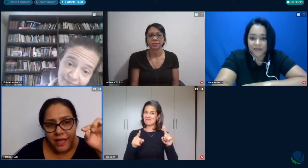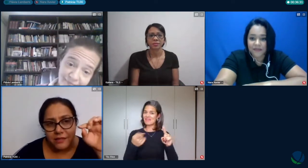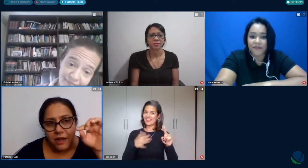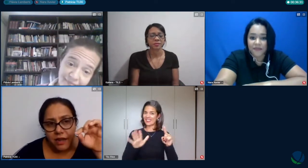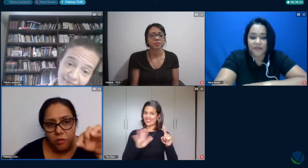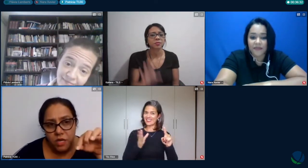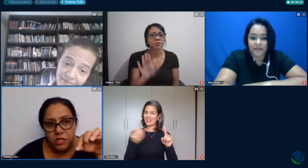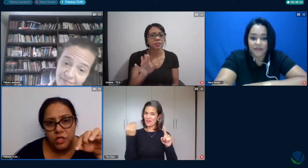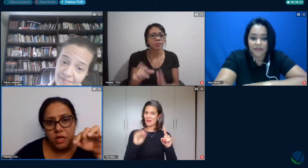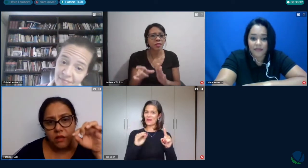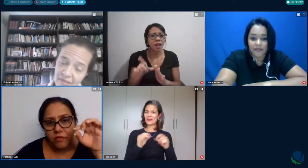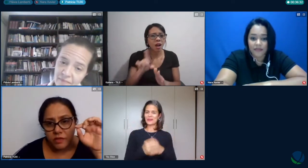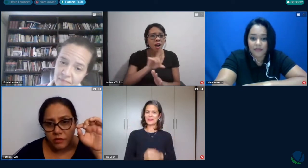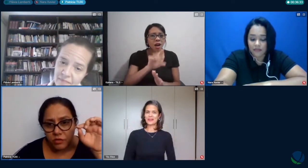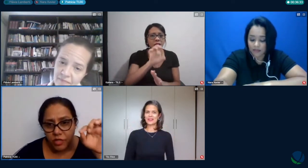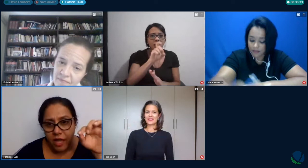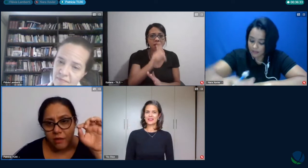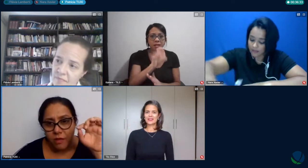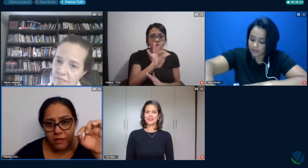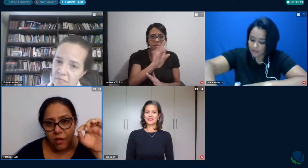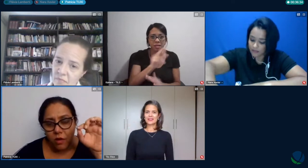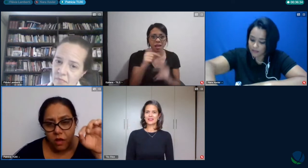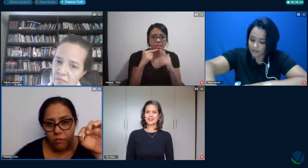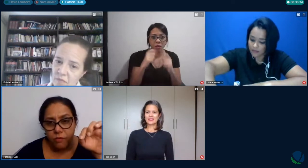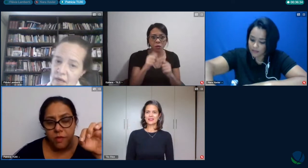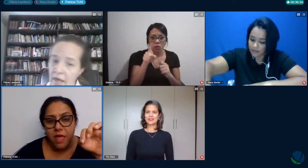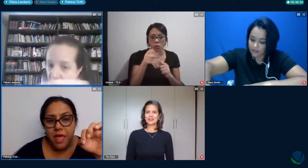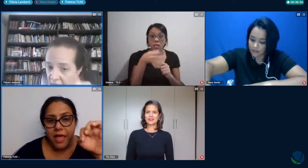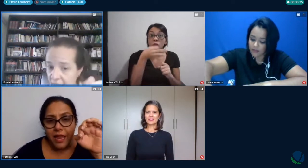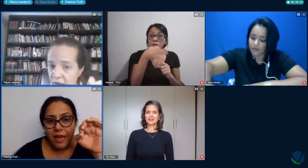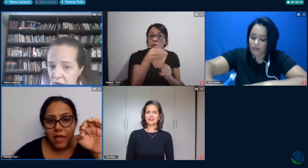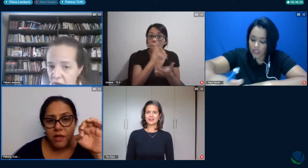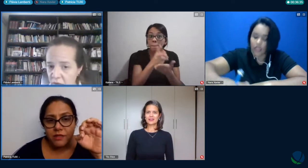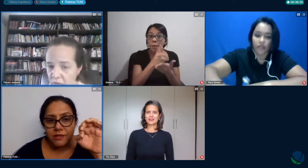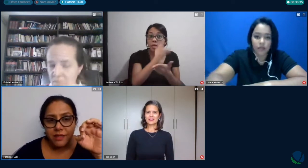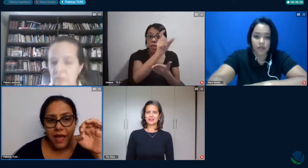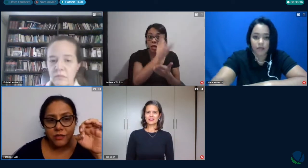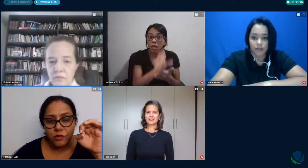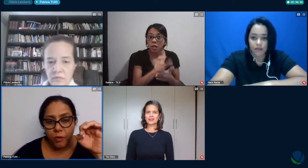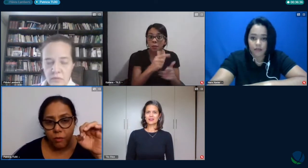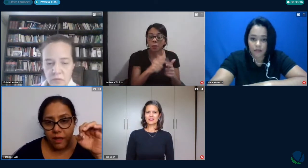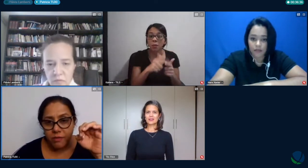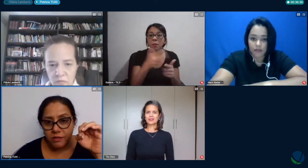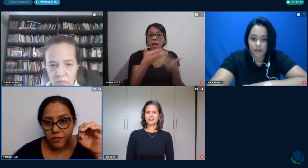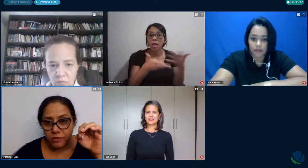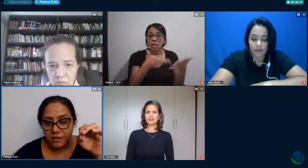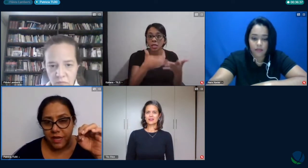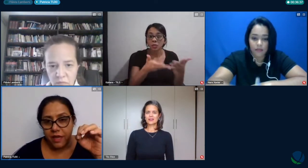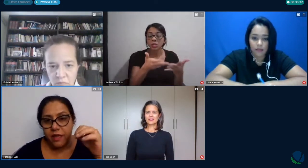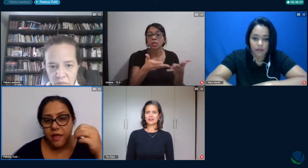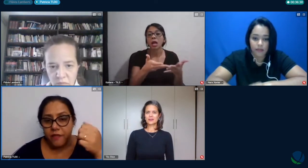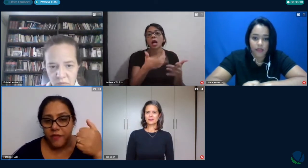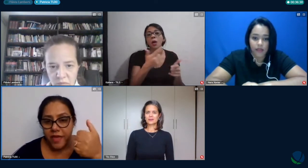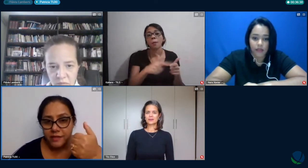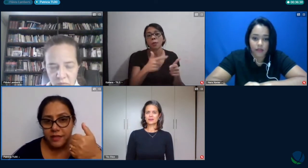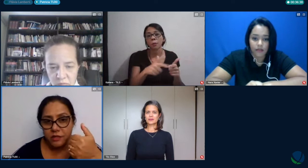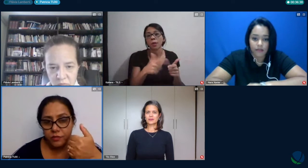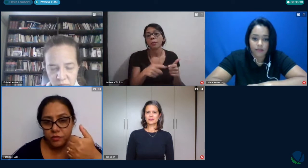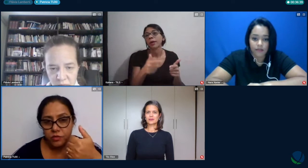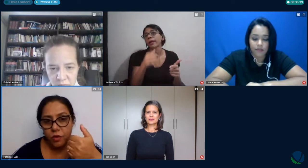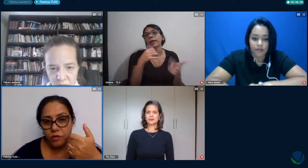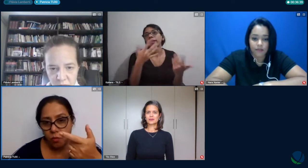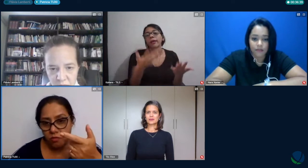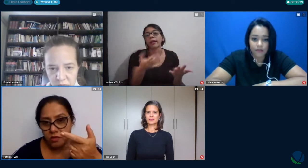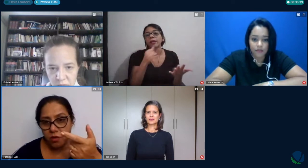Antes da extralinguística, você sugere manter o campo. Não. Em língua de sinais, os problemas vão ser desde